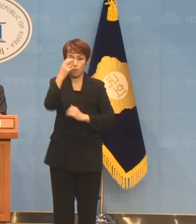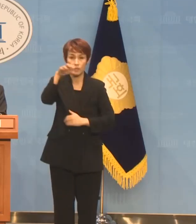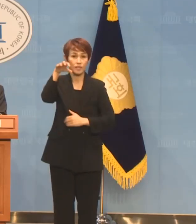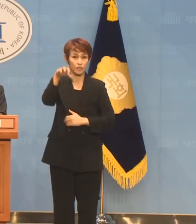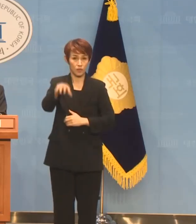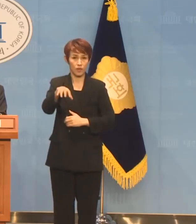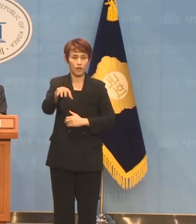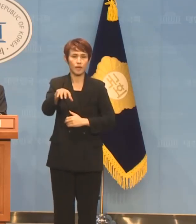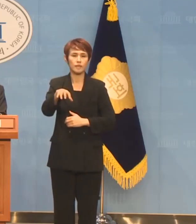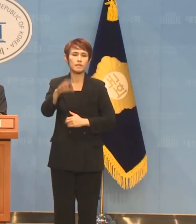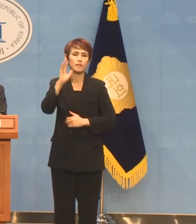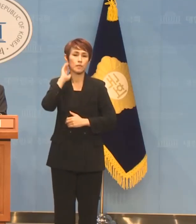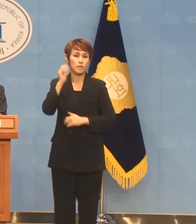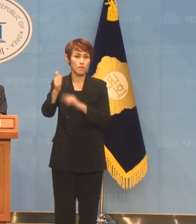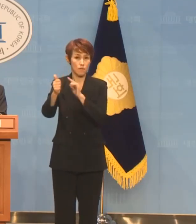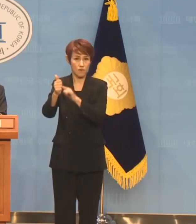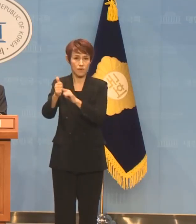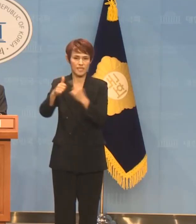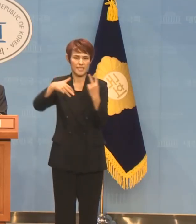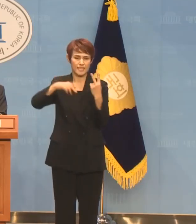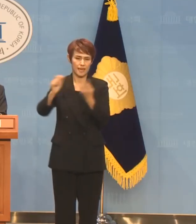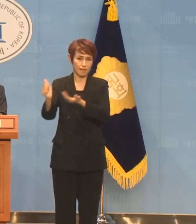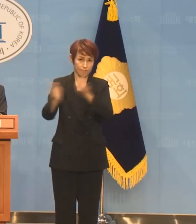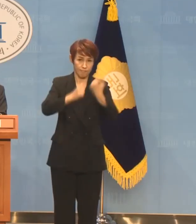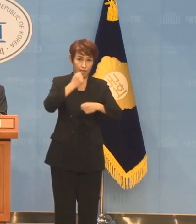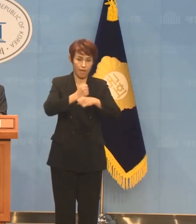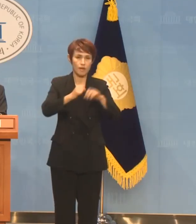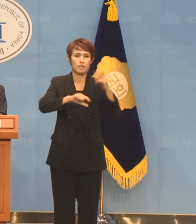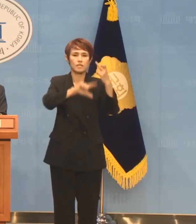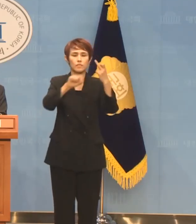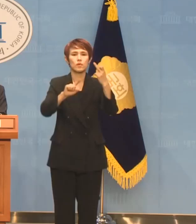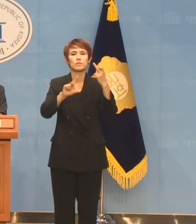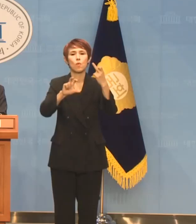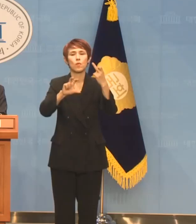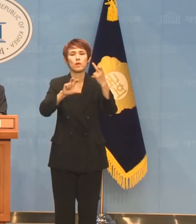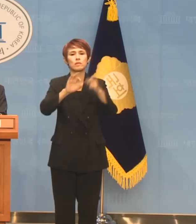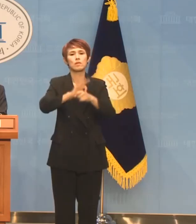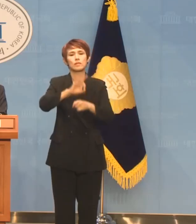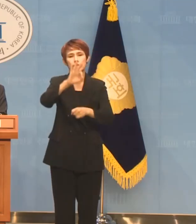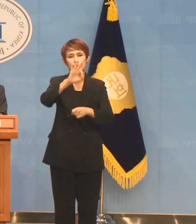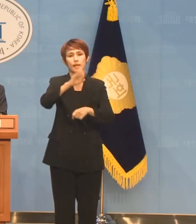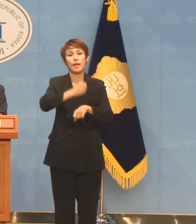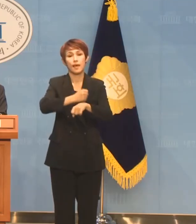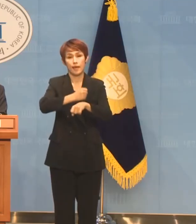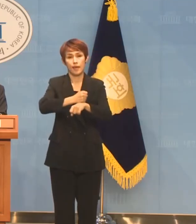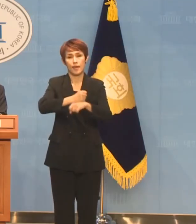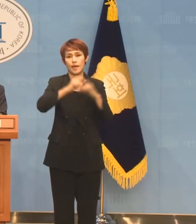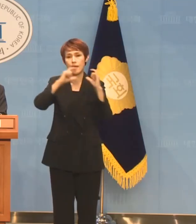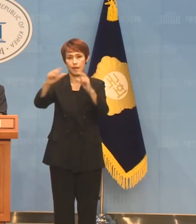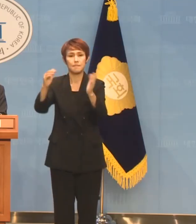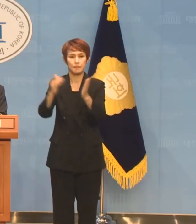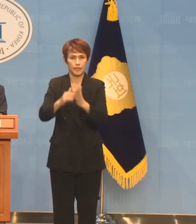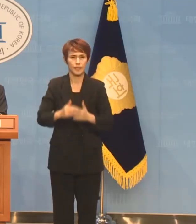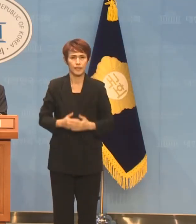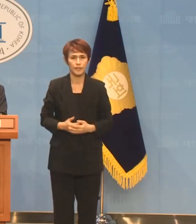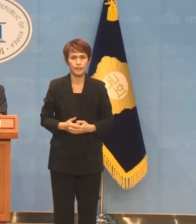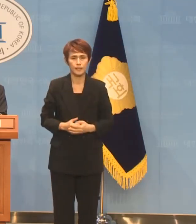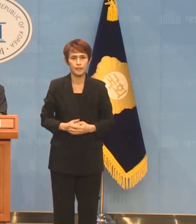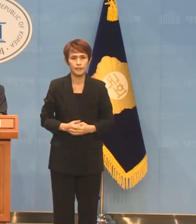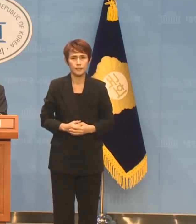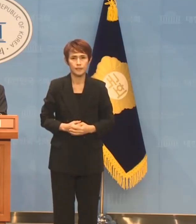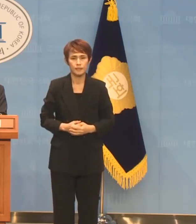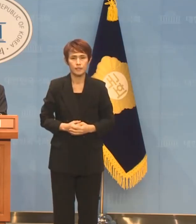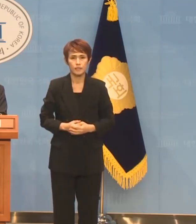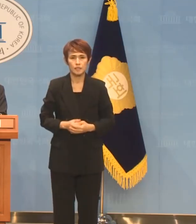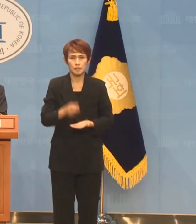범죄수사처가 내란 속의 윤석열의 2차 소환을 12월 25일 10시 통보해둔 상황입니다.